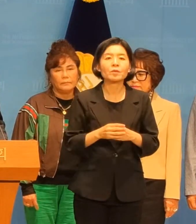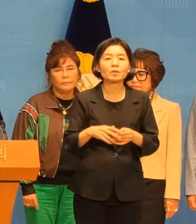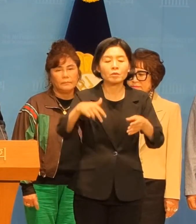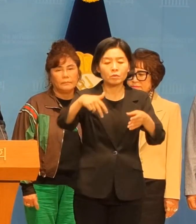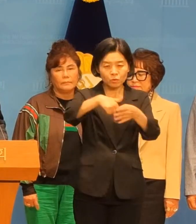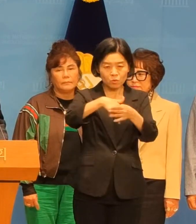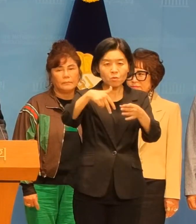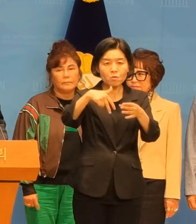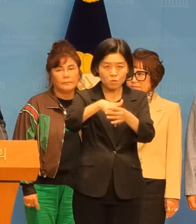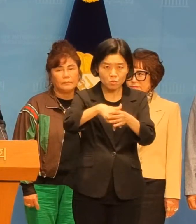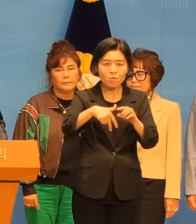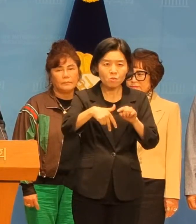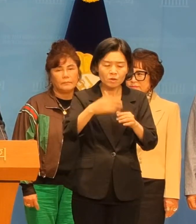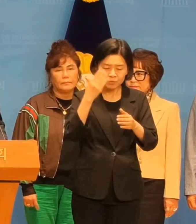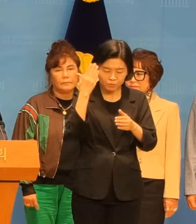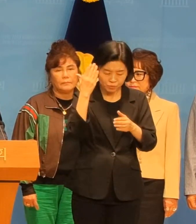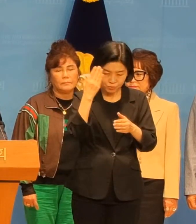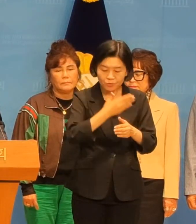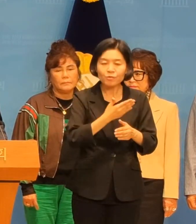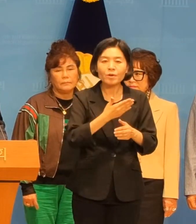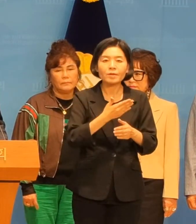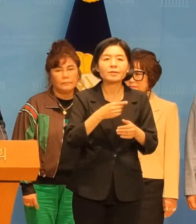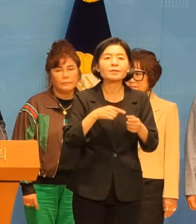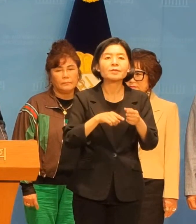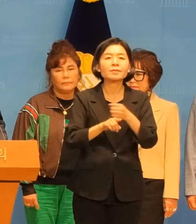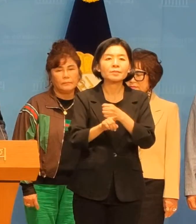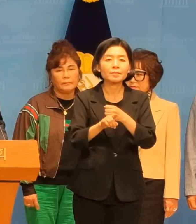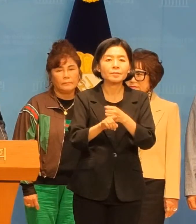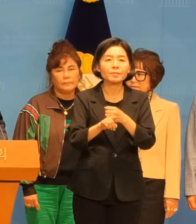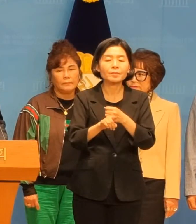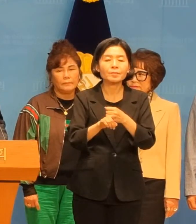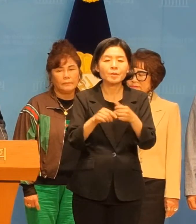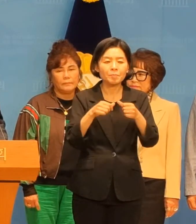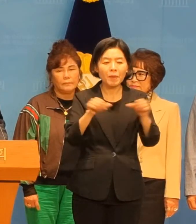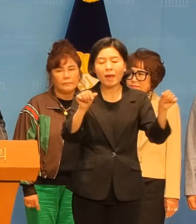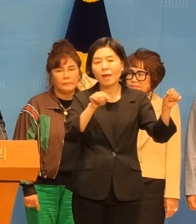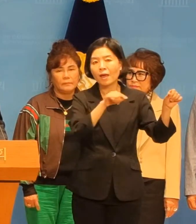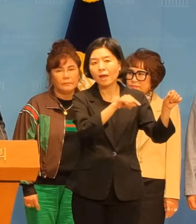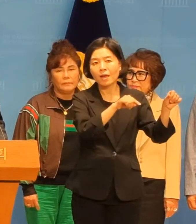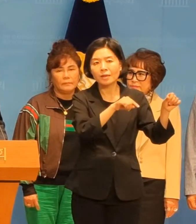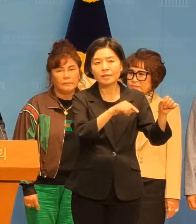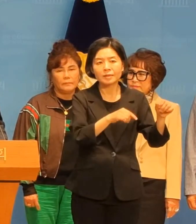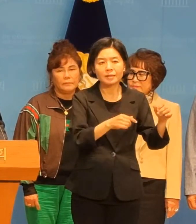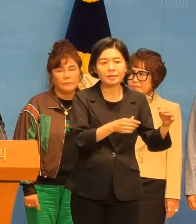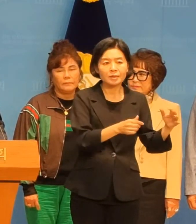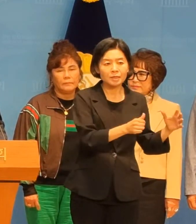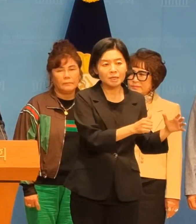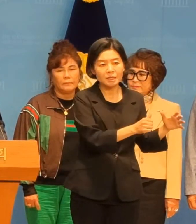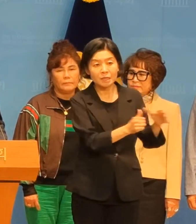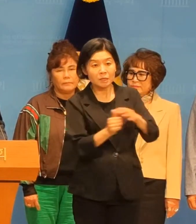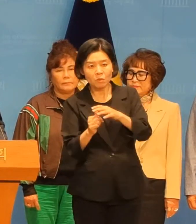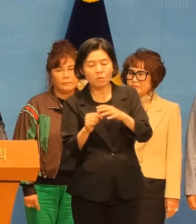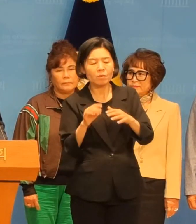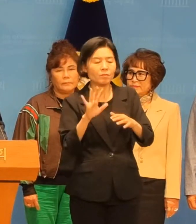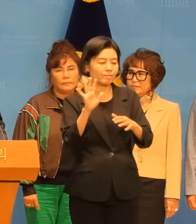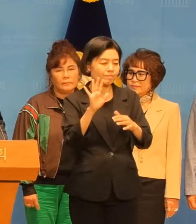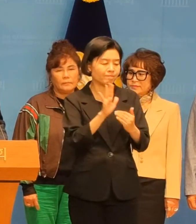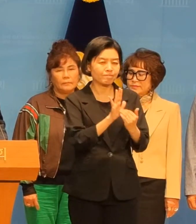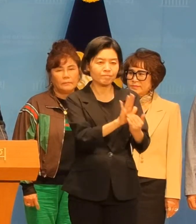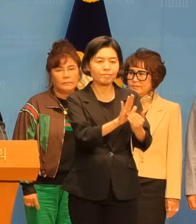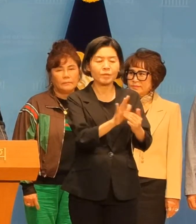종교의 순수성을 훼손하는 어떠한 시도도 국민